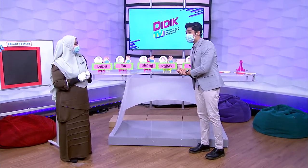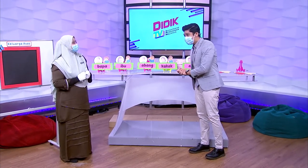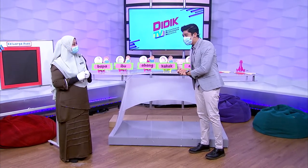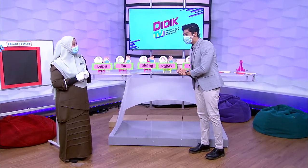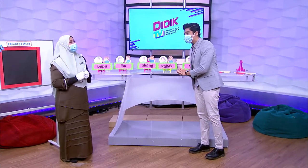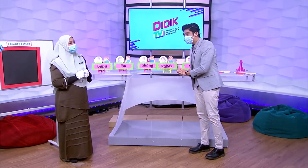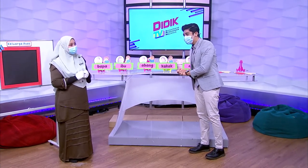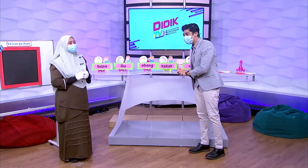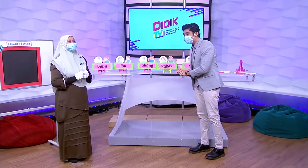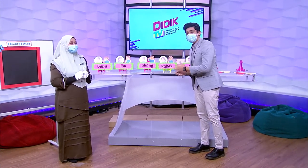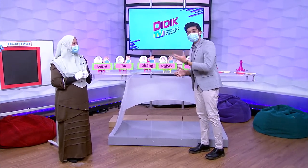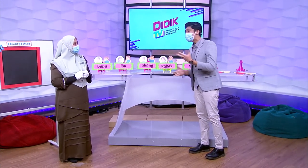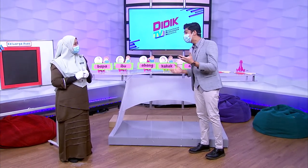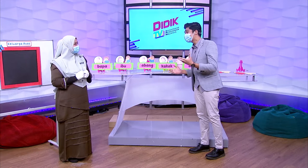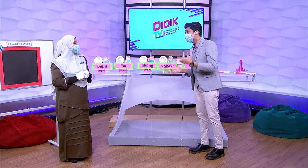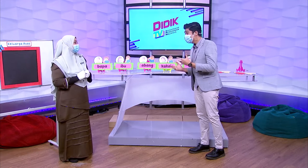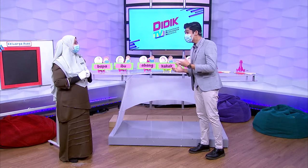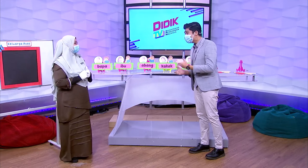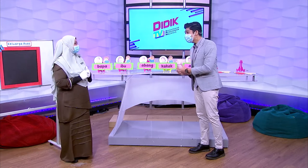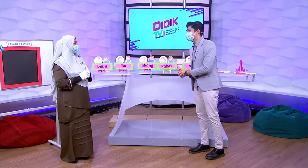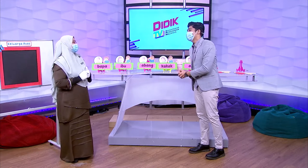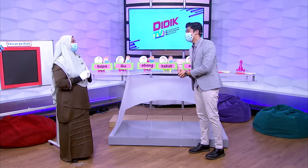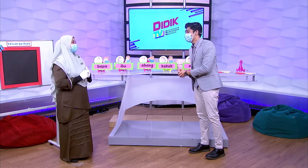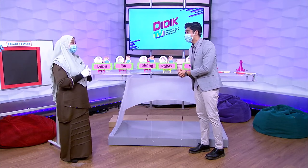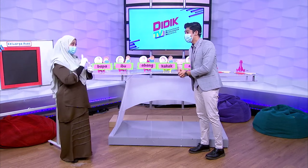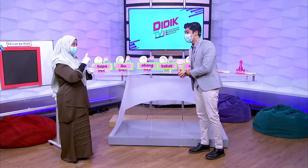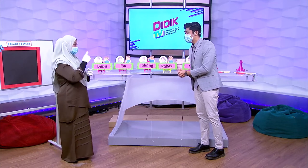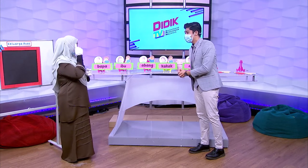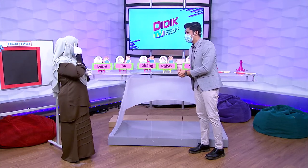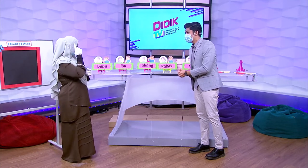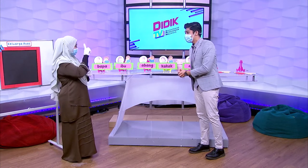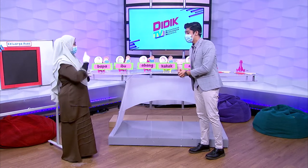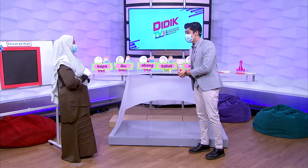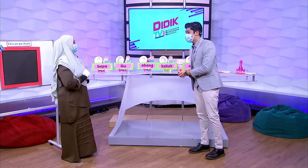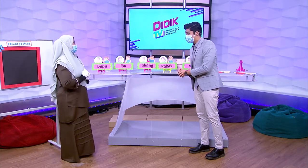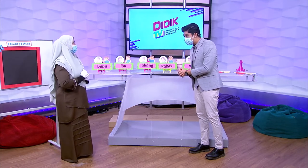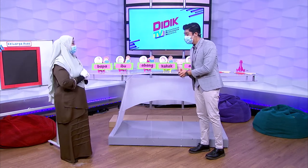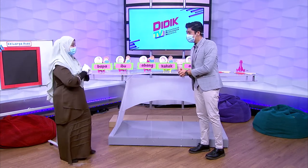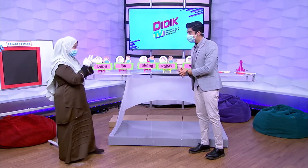tapi hadiah takdir kantin cemani ada satu ide untuk